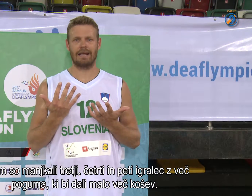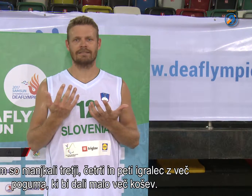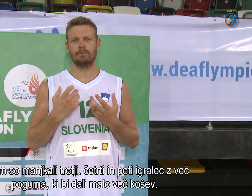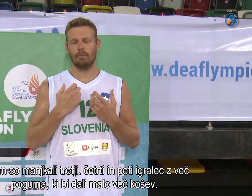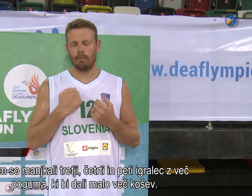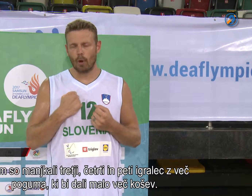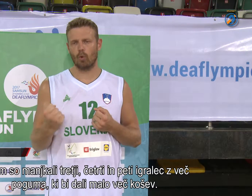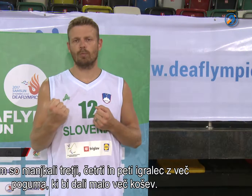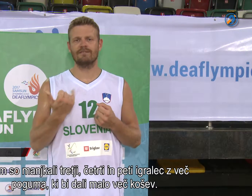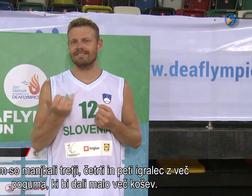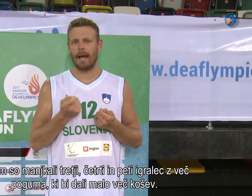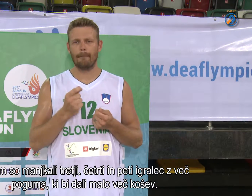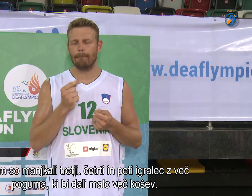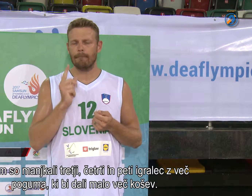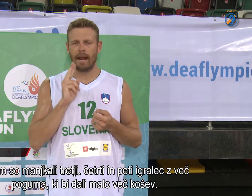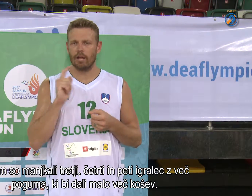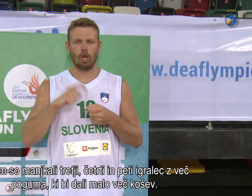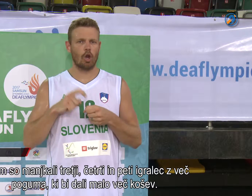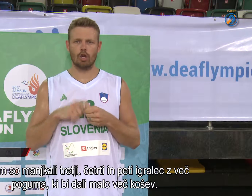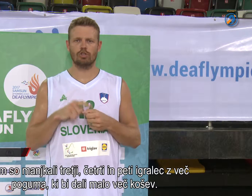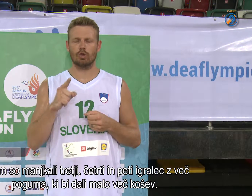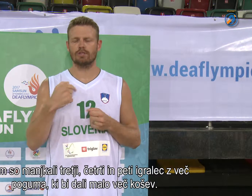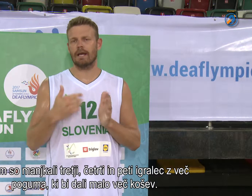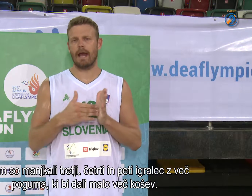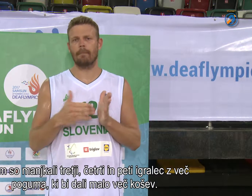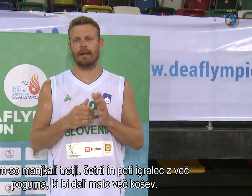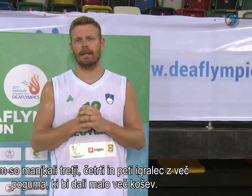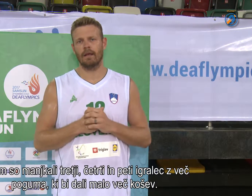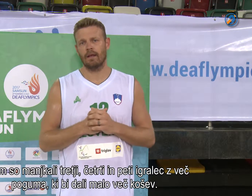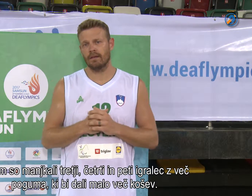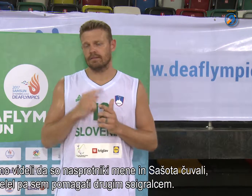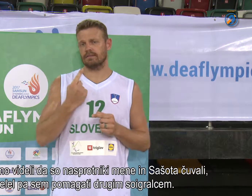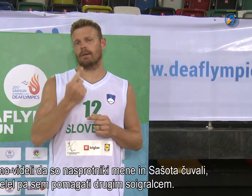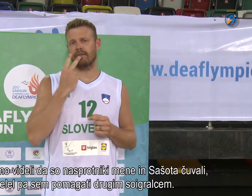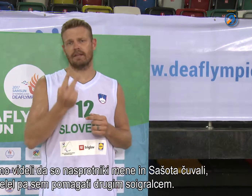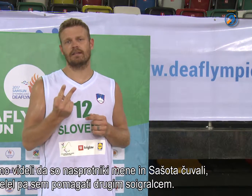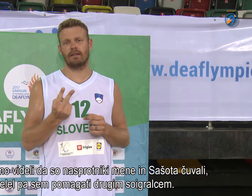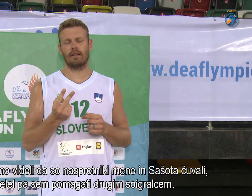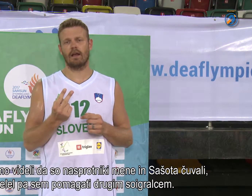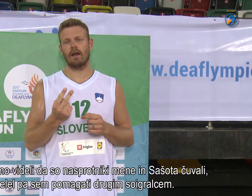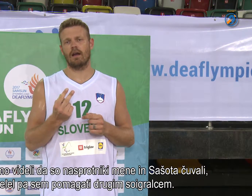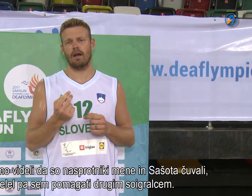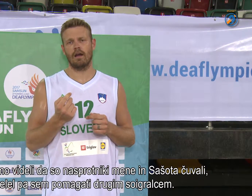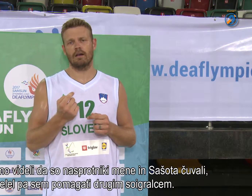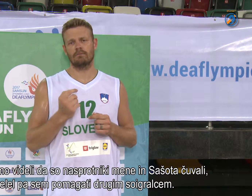Manjkal nam je mogoče tretji, četrti ali pa peti igralec malo z več poguma, ki bi dal malo več košov. Sami smo